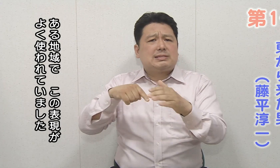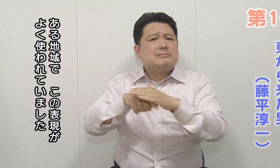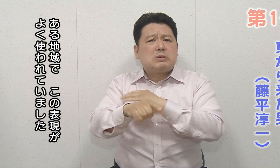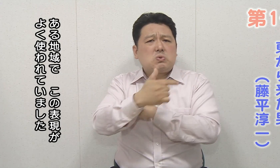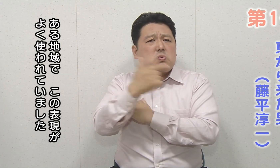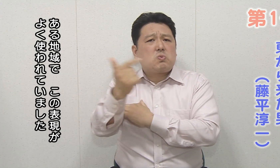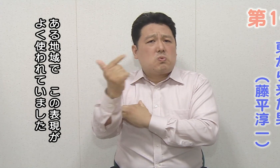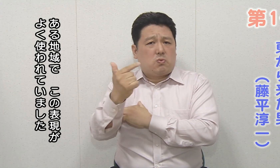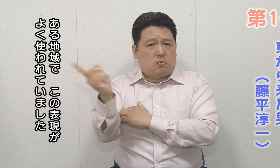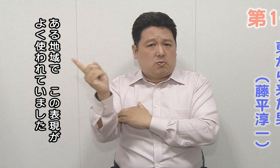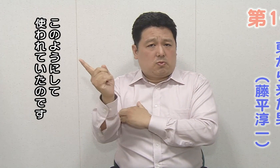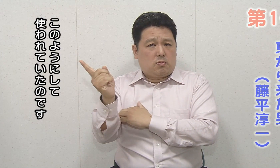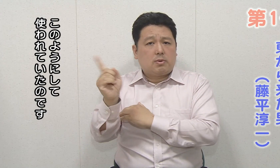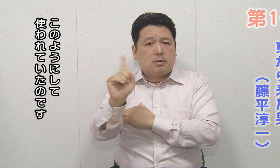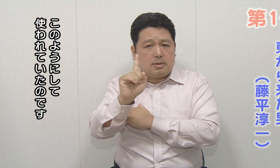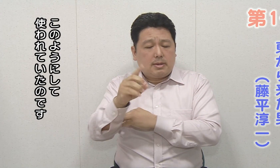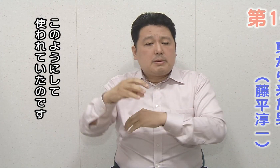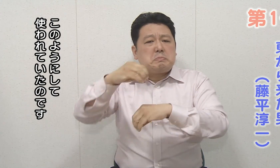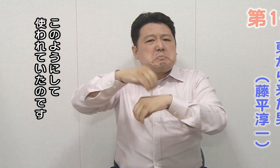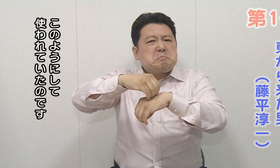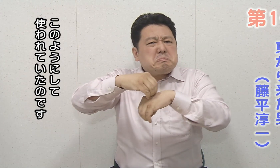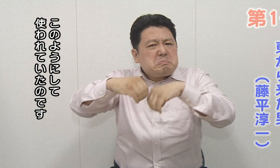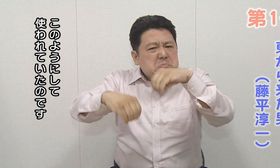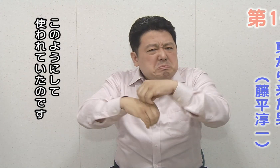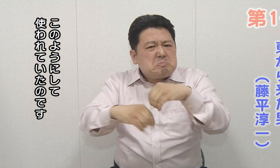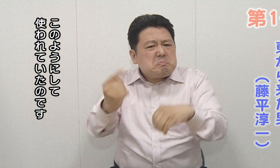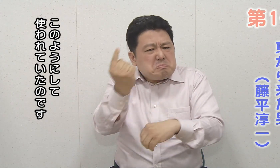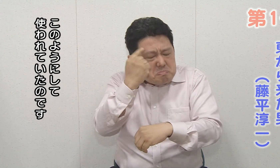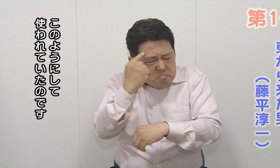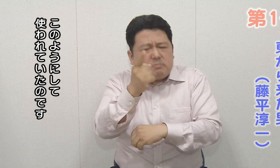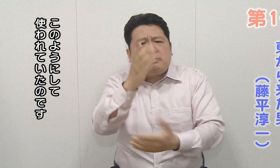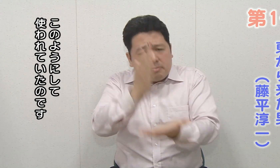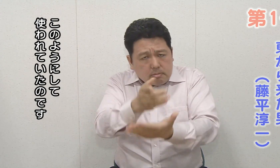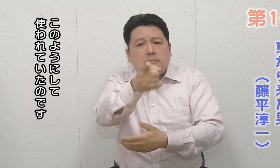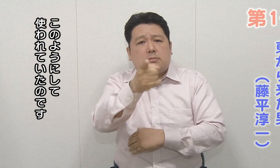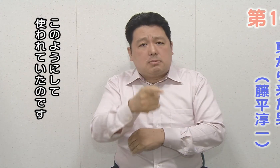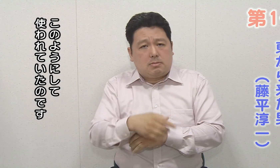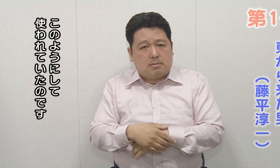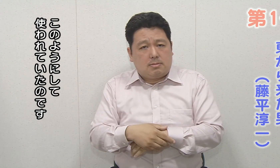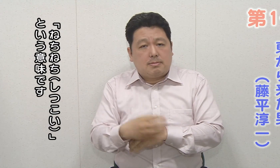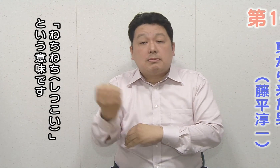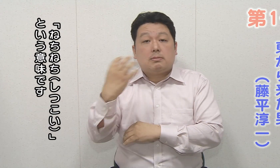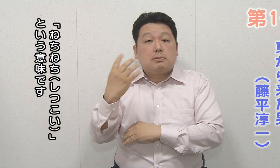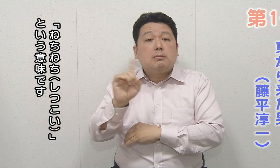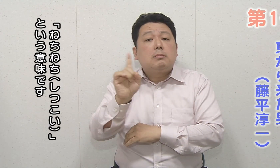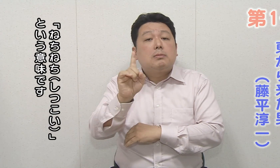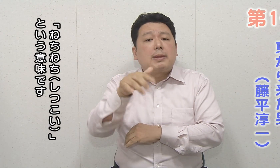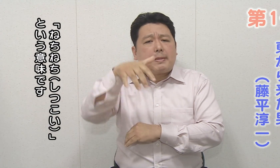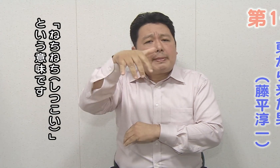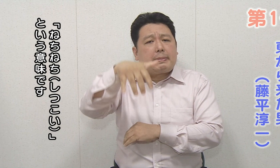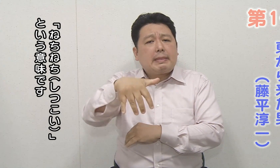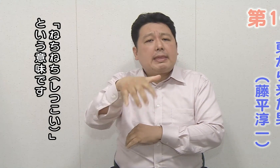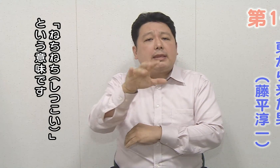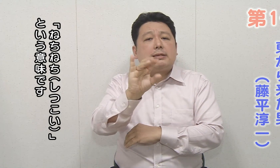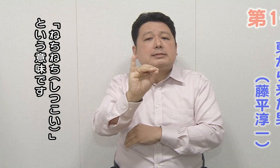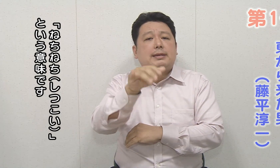この表現がよく使われていました。このようにして使われていたのです。